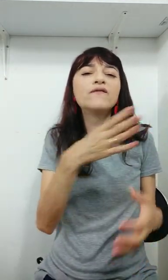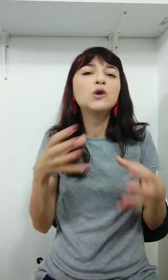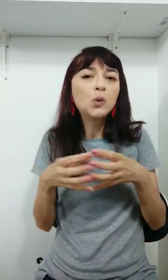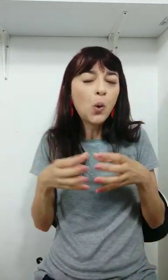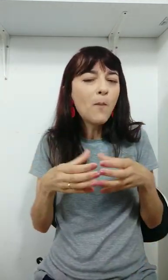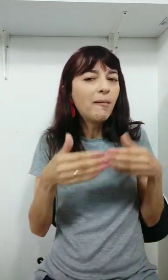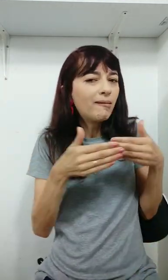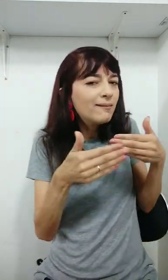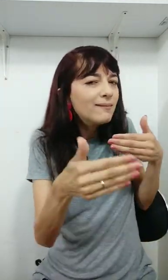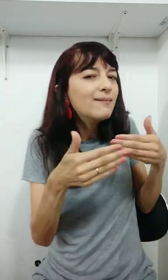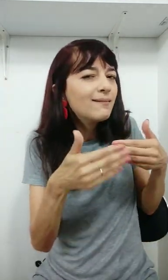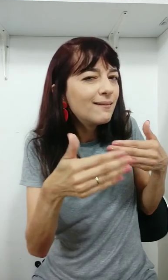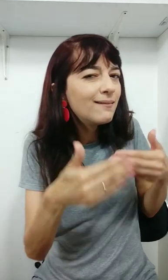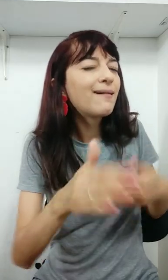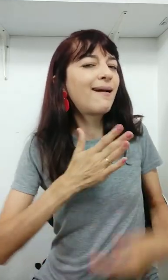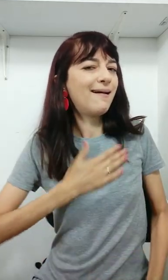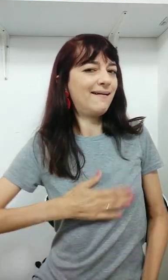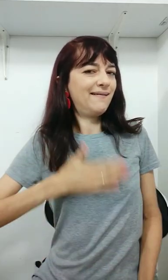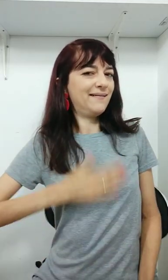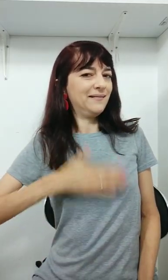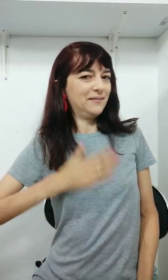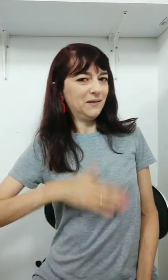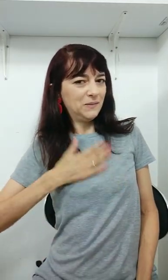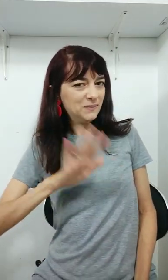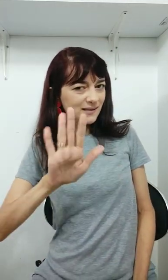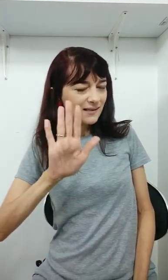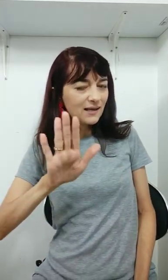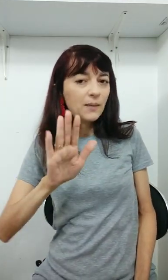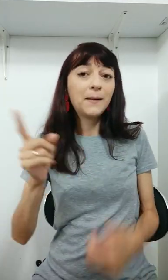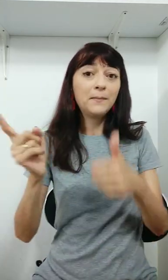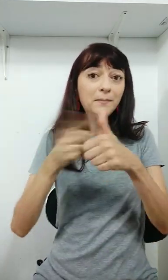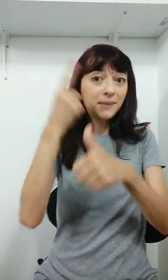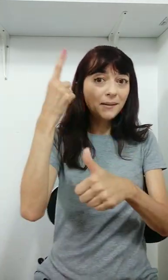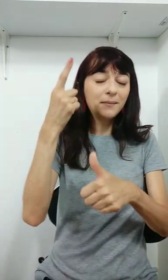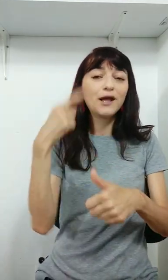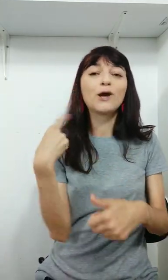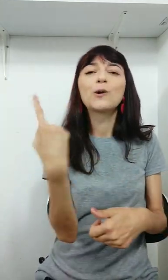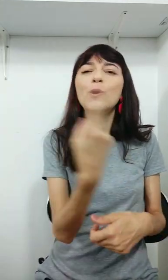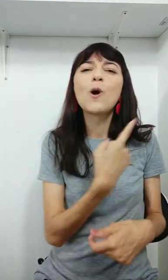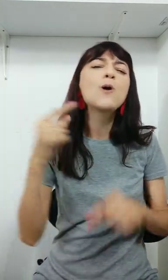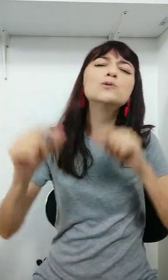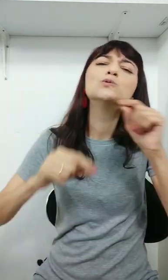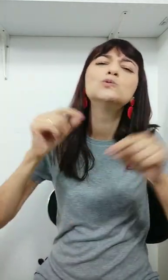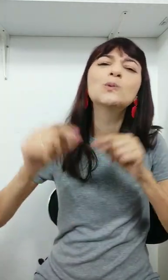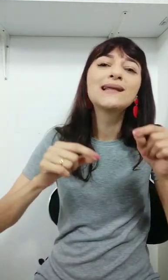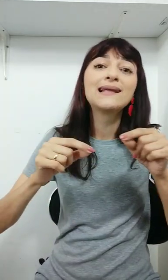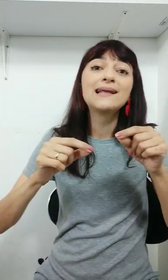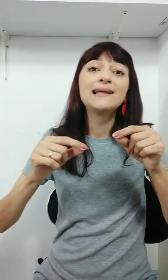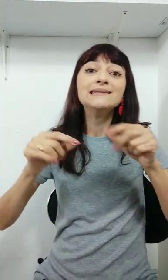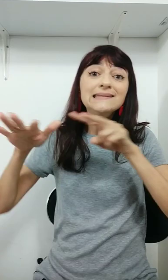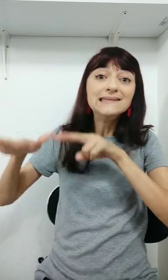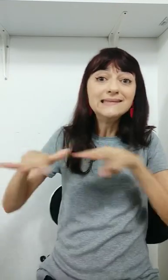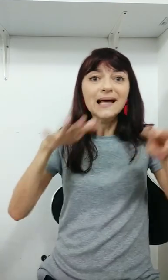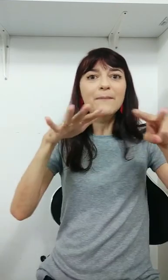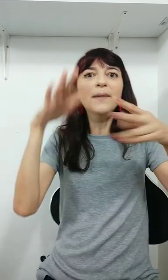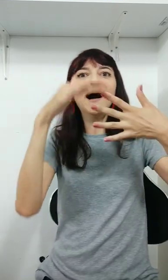E assim, quando que vai ser a nova turma? Fique tranquila que no próximo mês a gente vai ter essa novidade, tá bom? Mas primeiro a gente